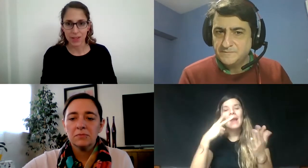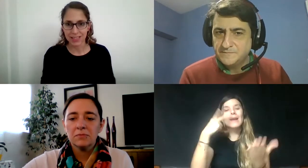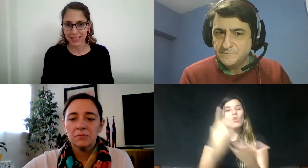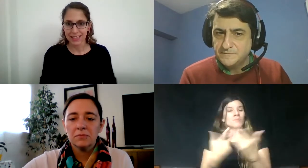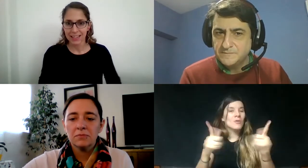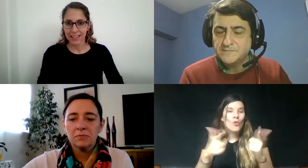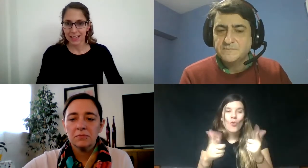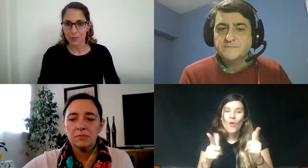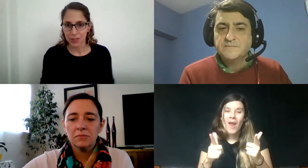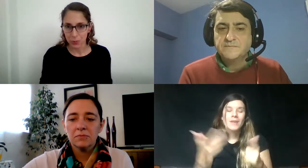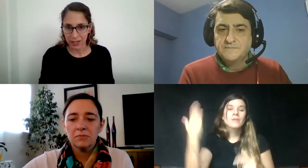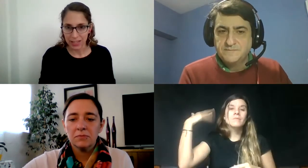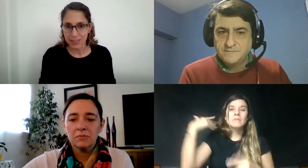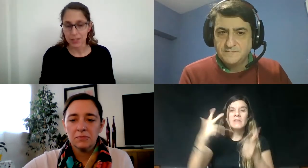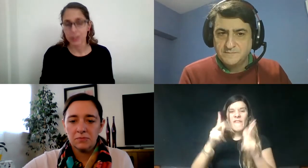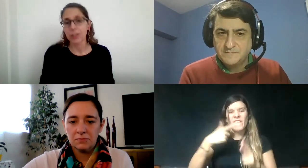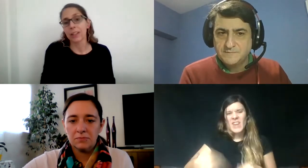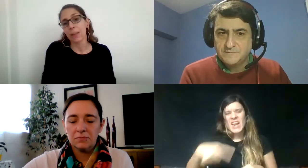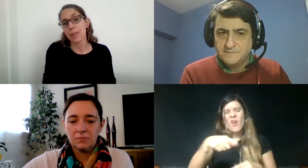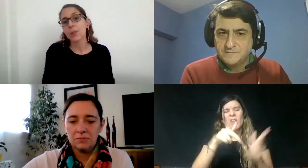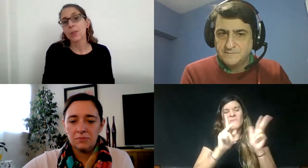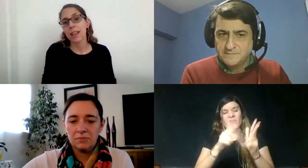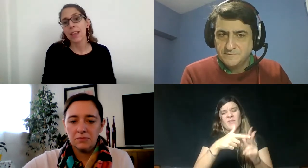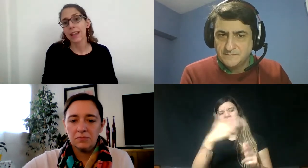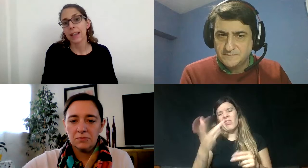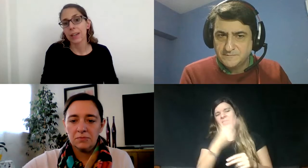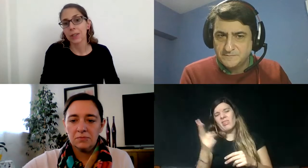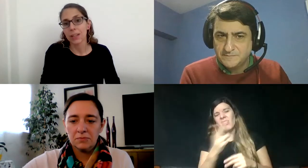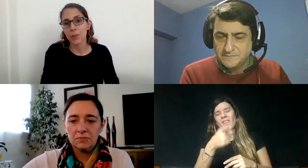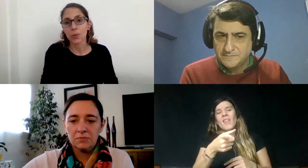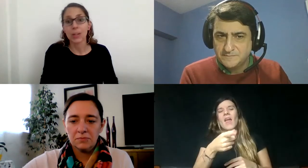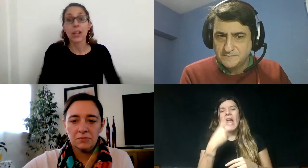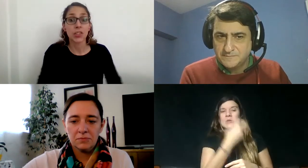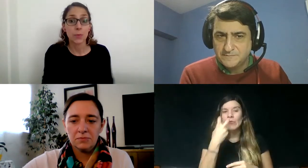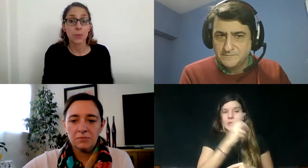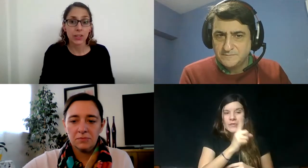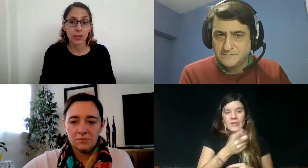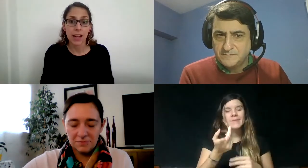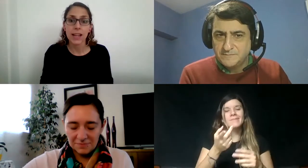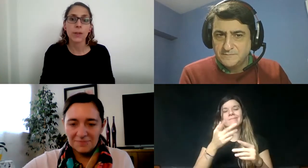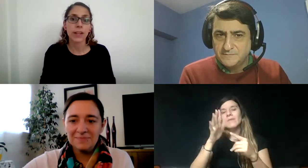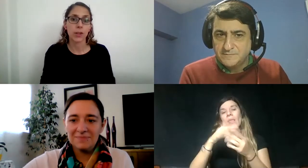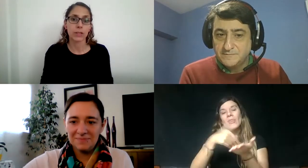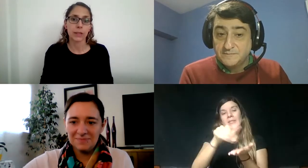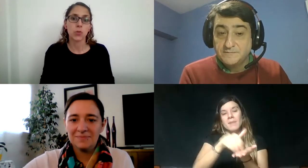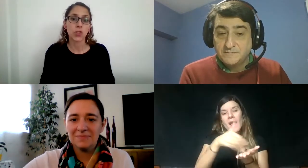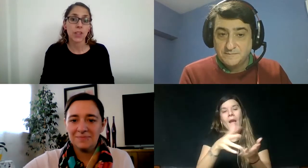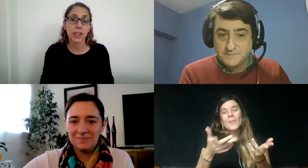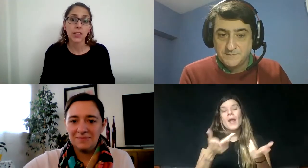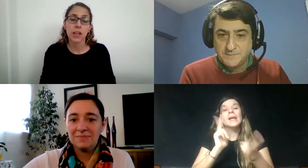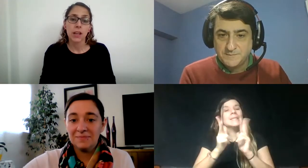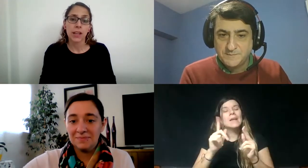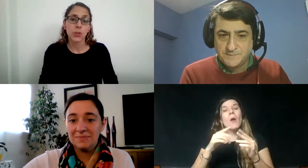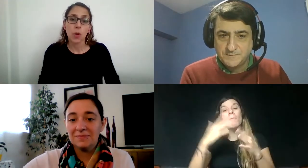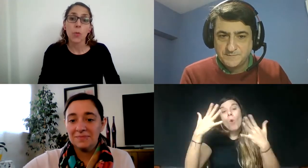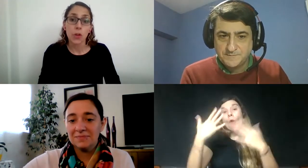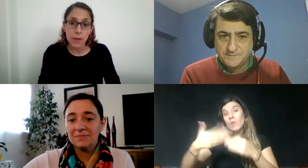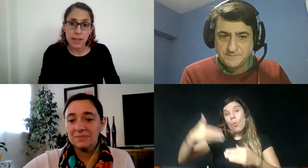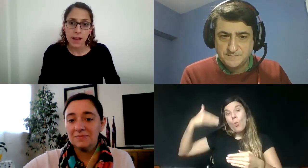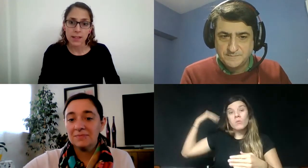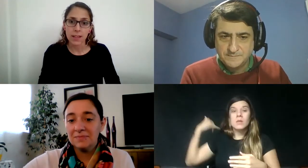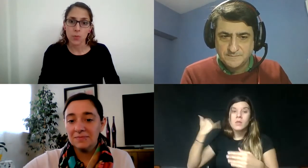podamos decir que fue su creación. Lo que también sucede es que no tenemos un reconocimiento de la lengua y que durante muchos años